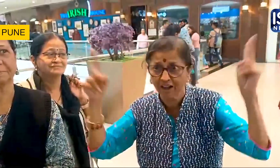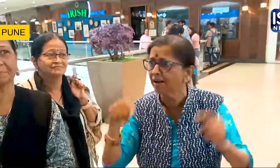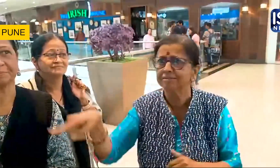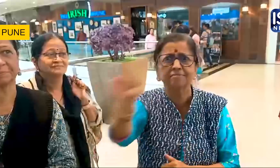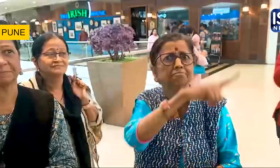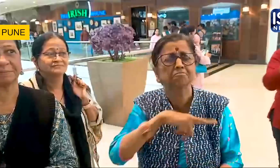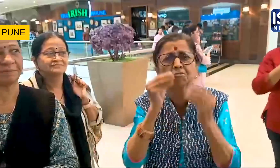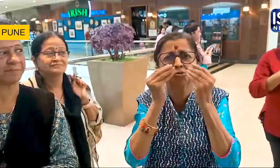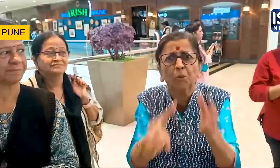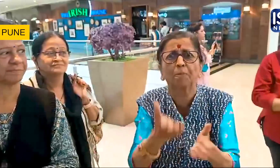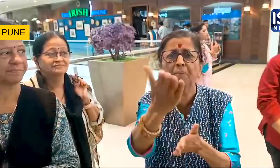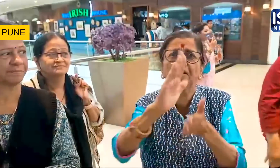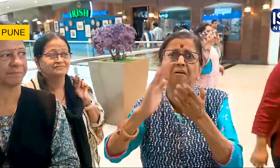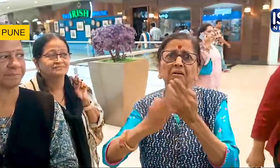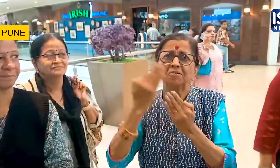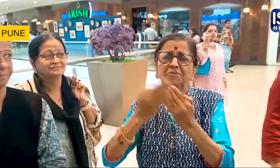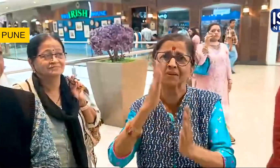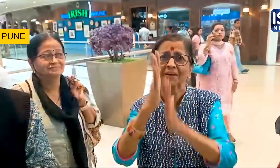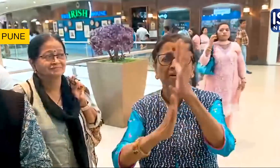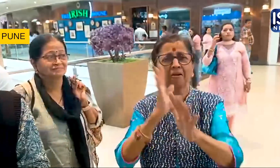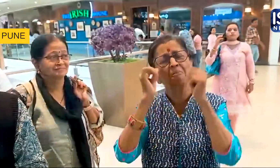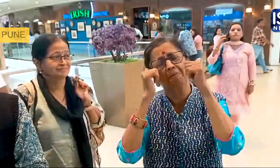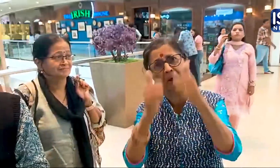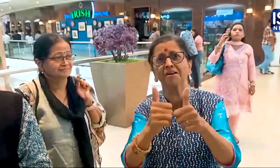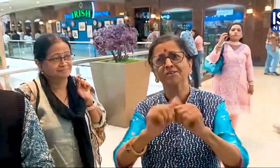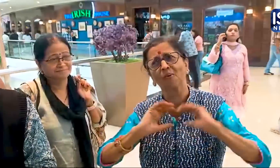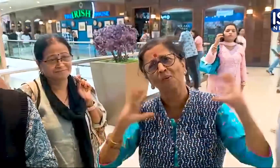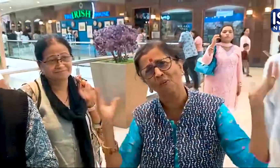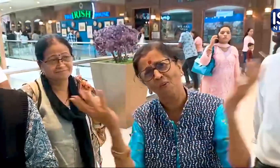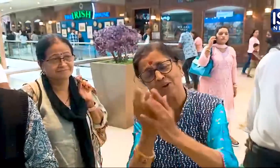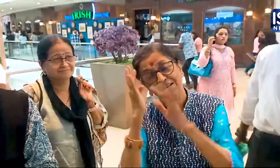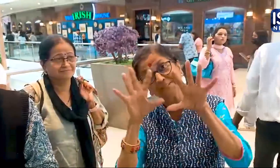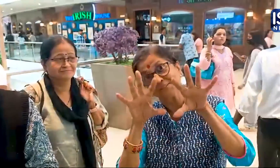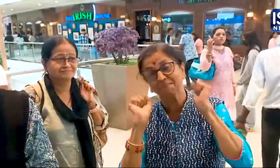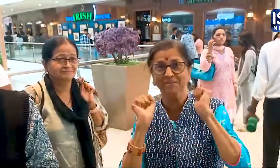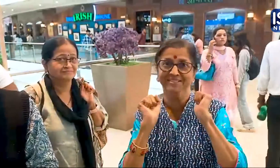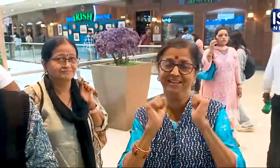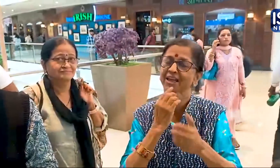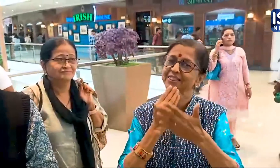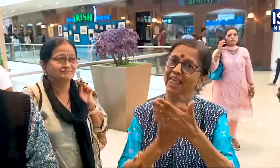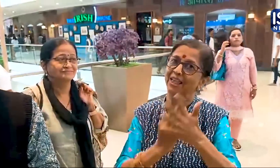लेकिन मैंने देखा कि ये साइंस सब लोग समझ रहे थे। बहुत आसान था। थैंक यू,